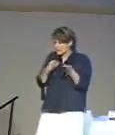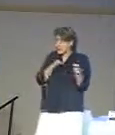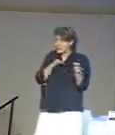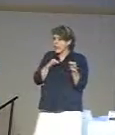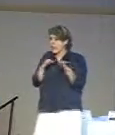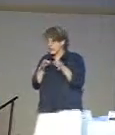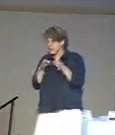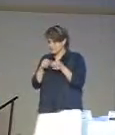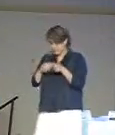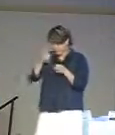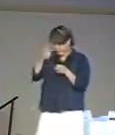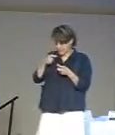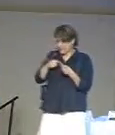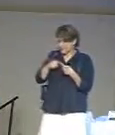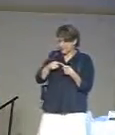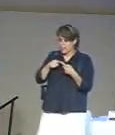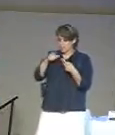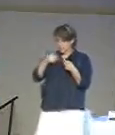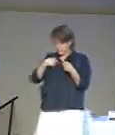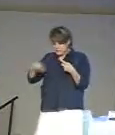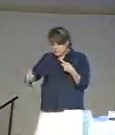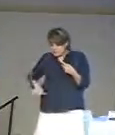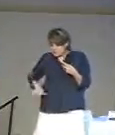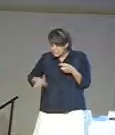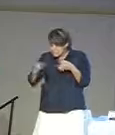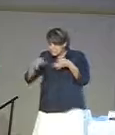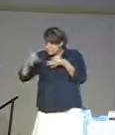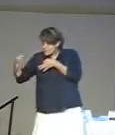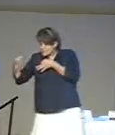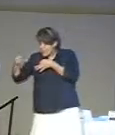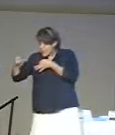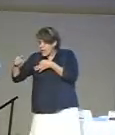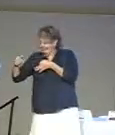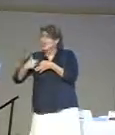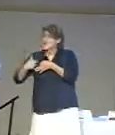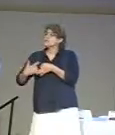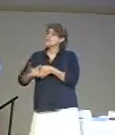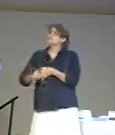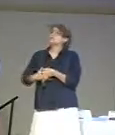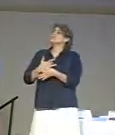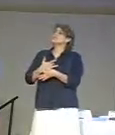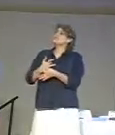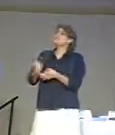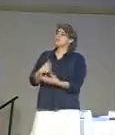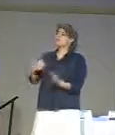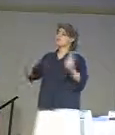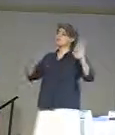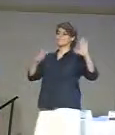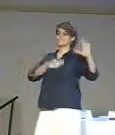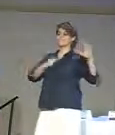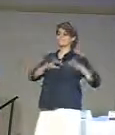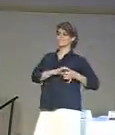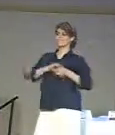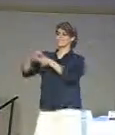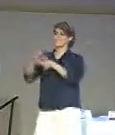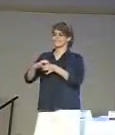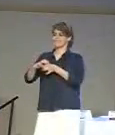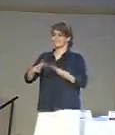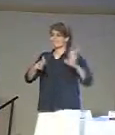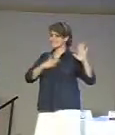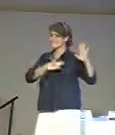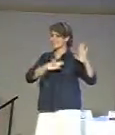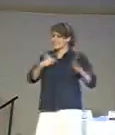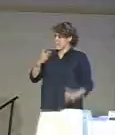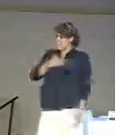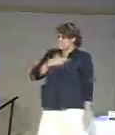Otra, ese interés tiene que generar compromiso. Y el compromiso es